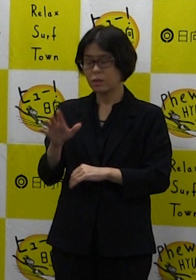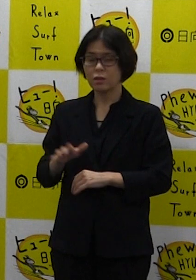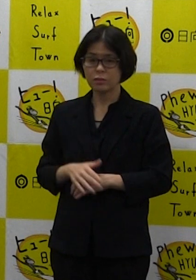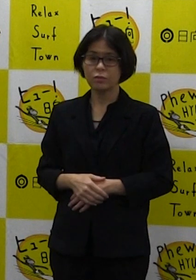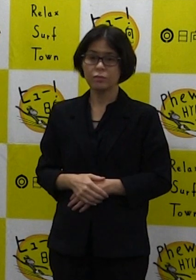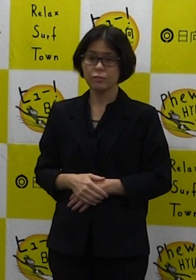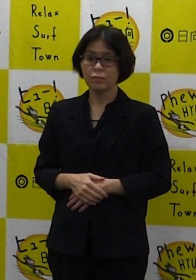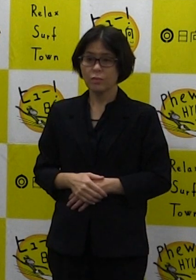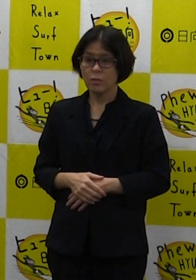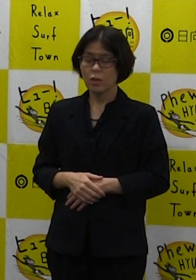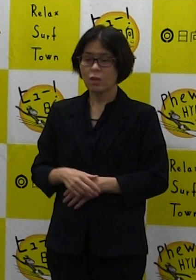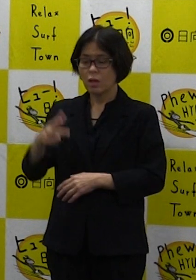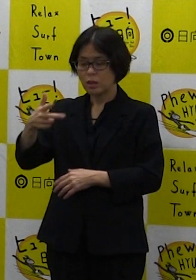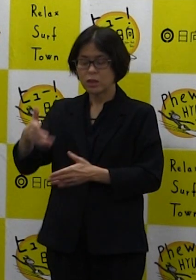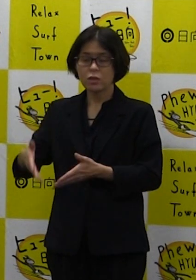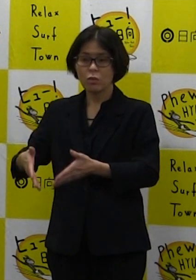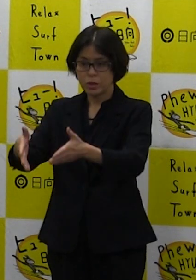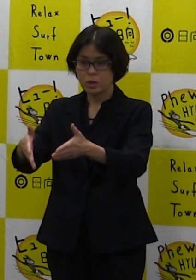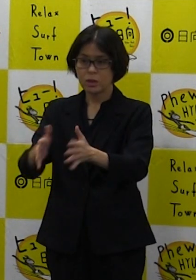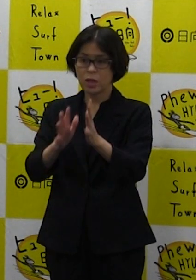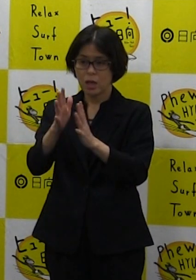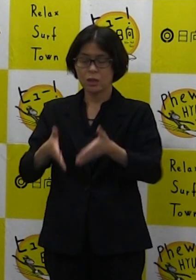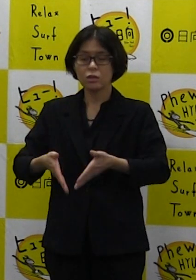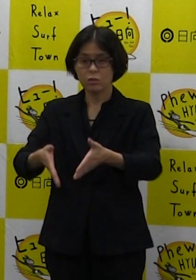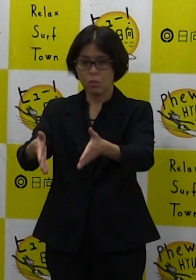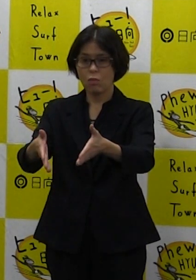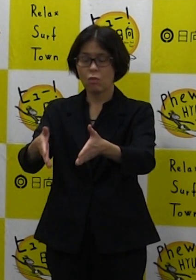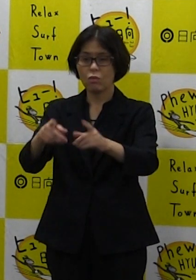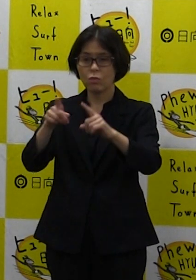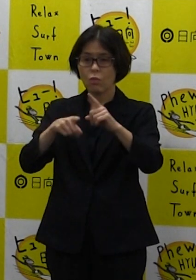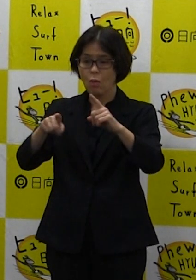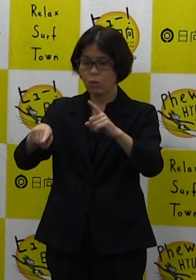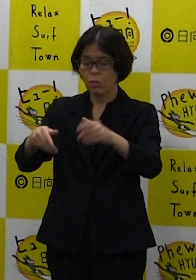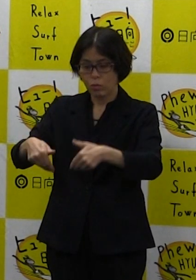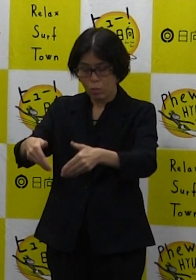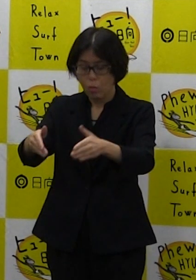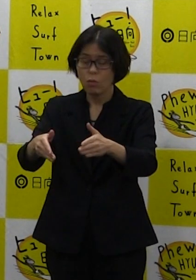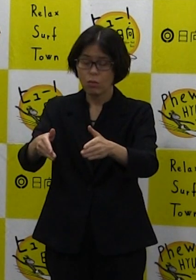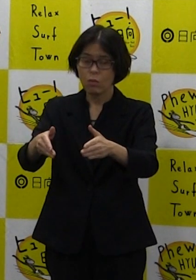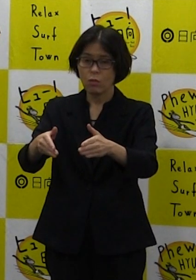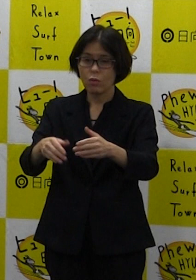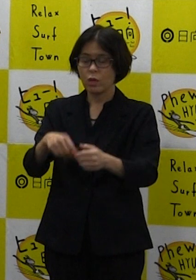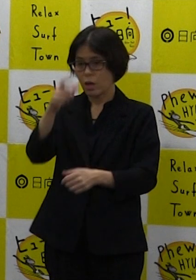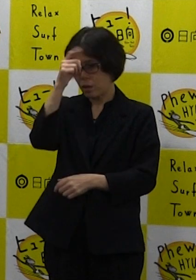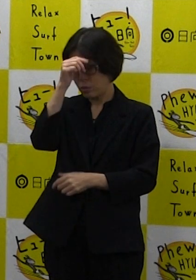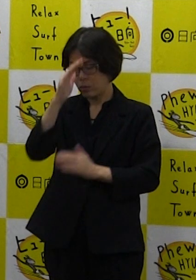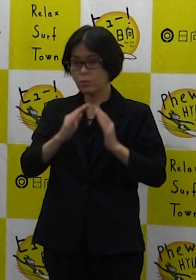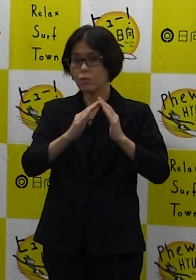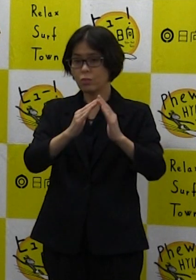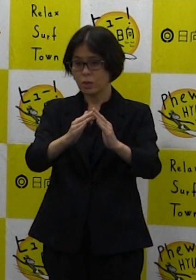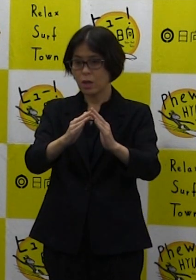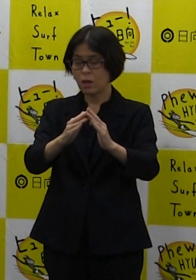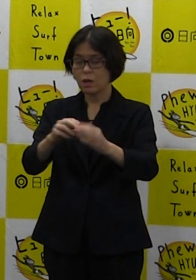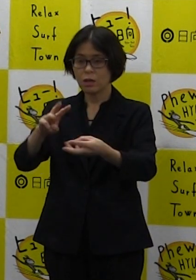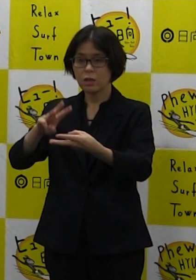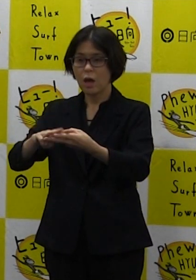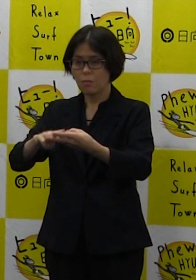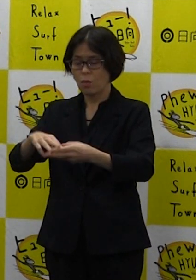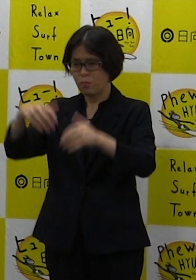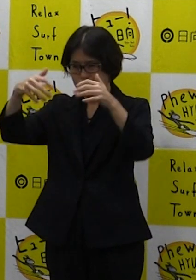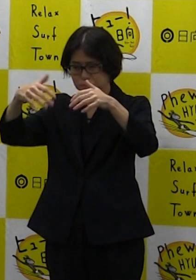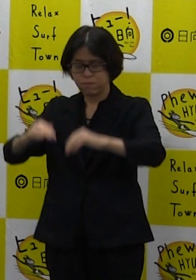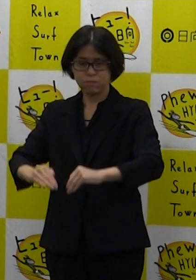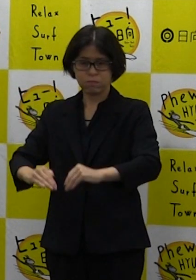また指導や林道などの公共土木施設経営者や早期出納の冠水など